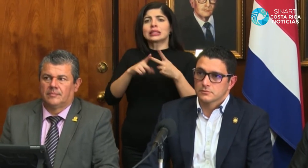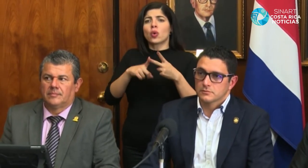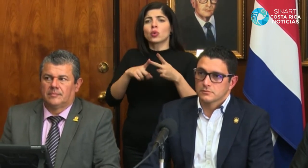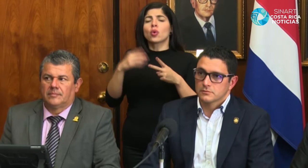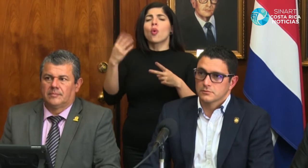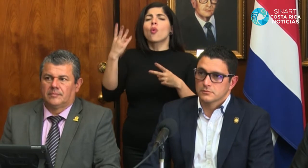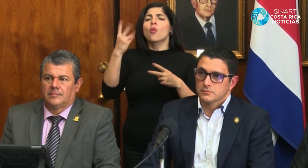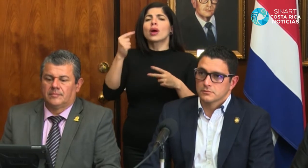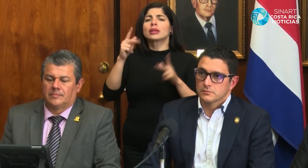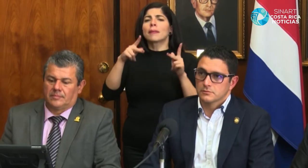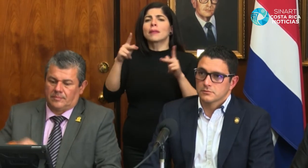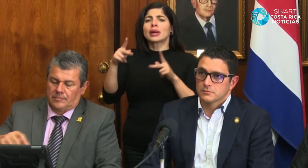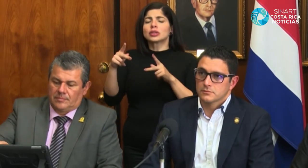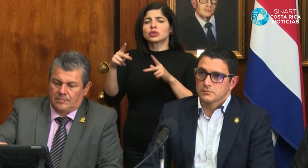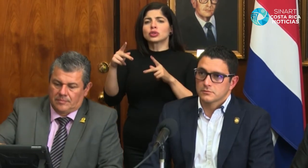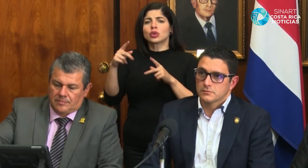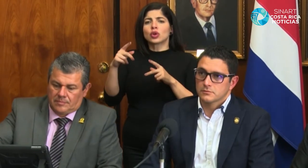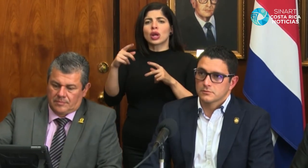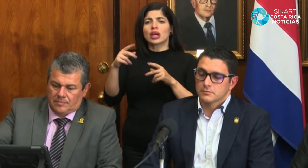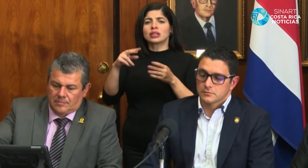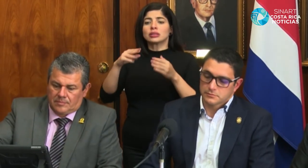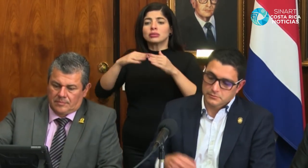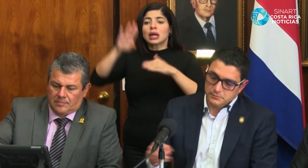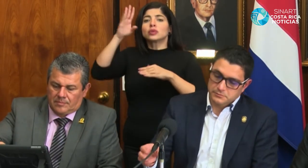de cuántas personas es considerado un evento masivo.